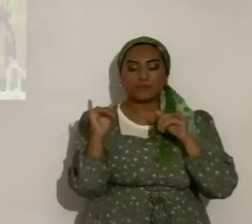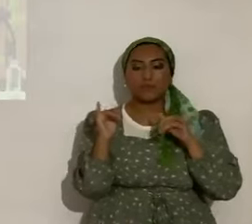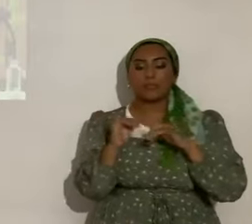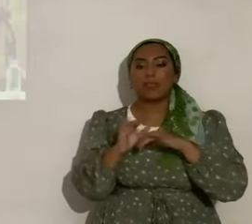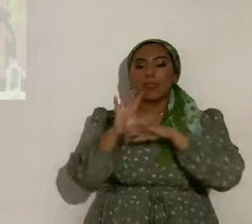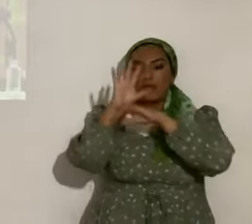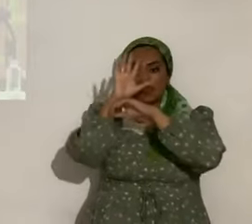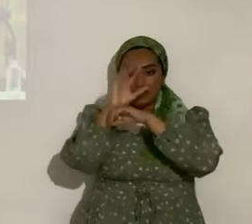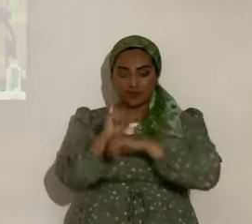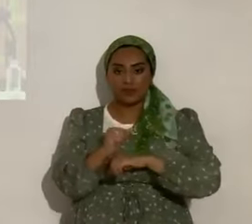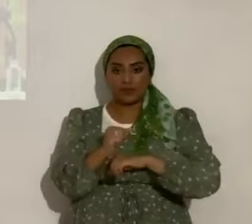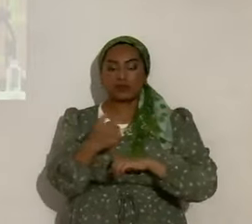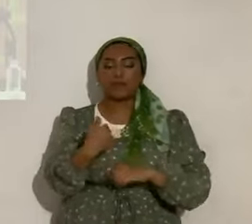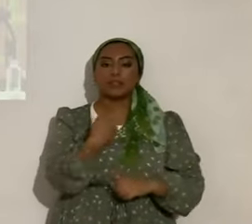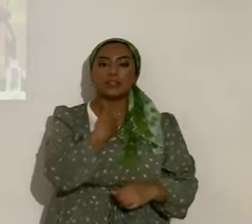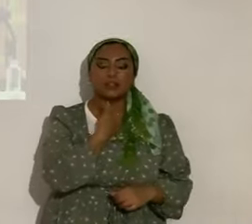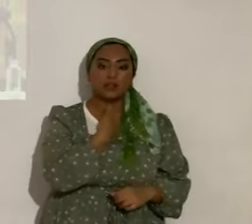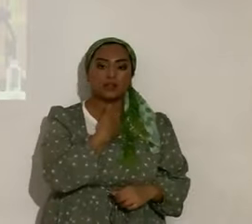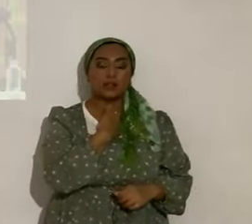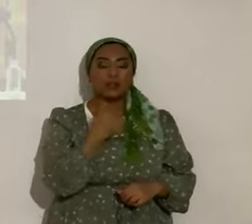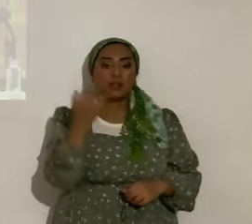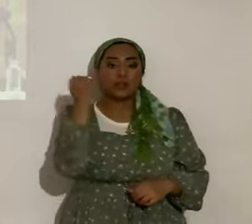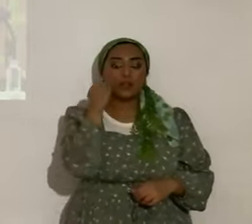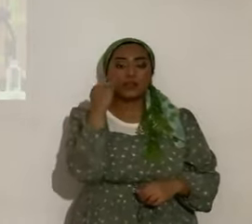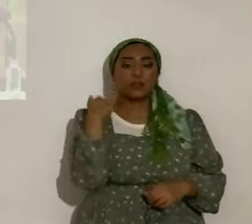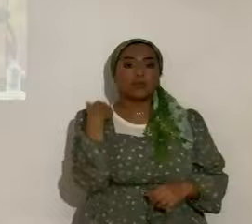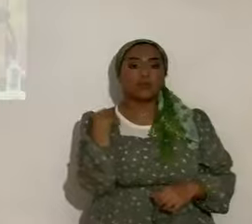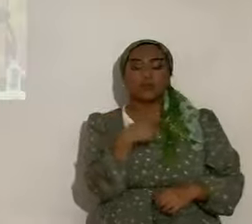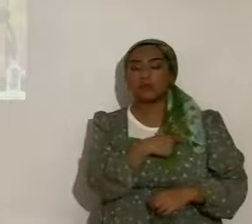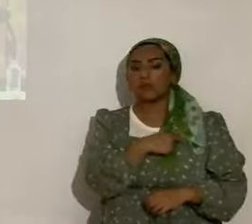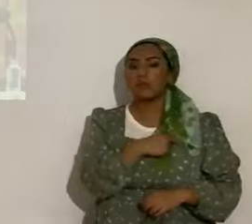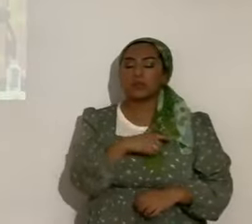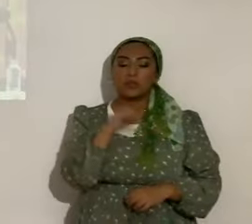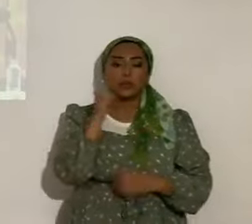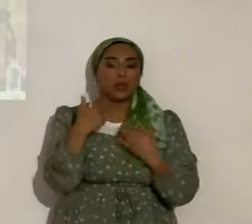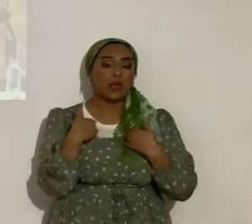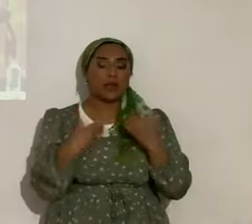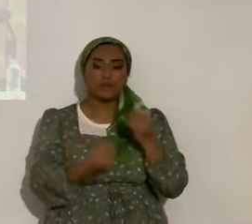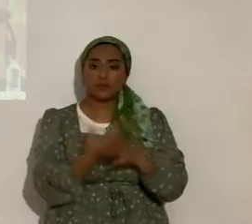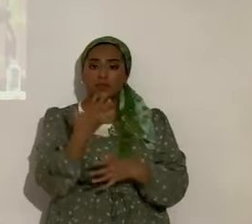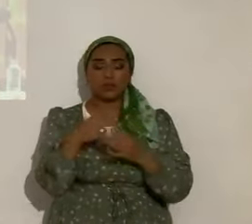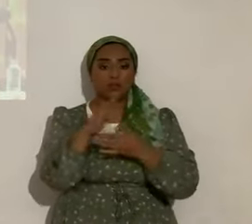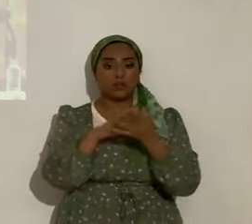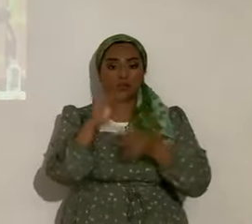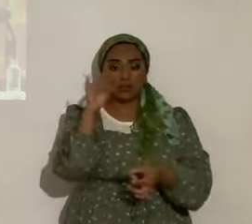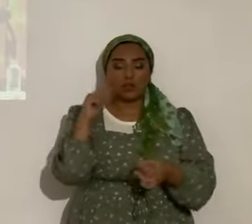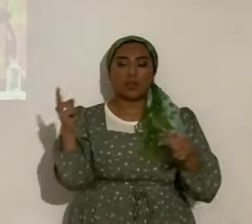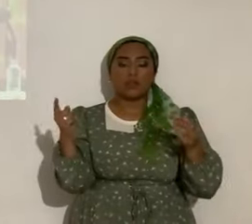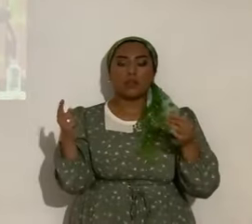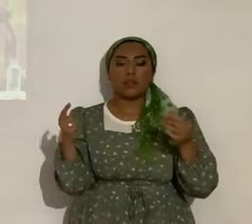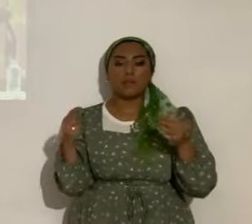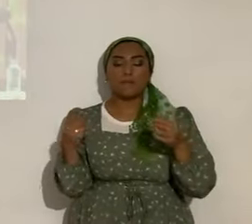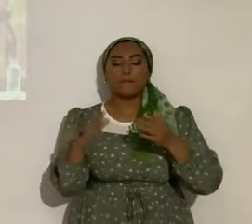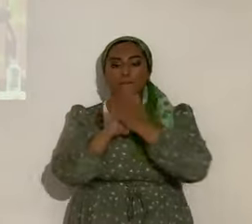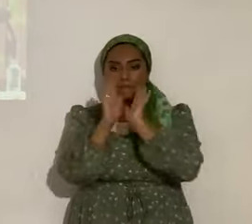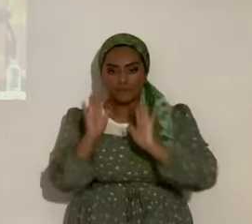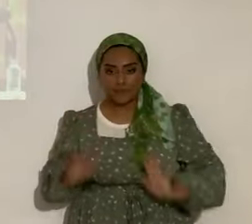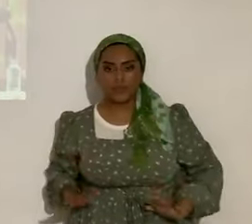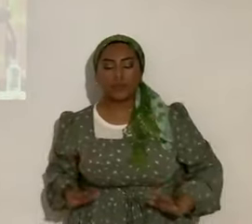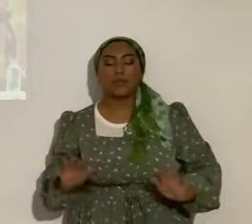dominio de uno mismo. Si no tenemos los dones, los frutos del Ruach HaKodesh, que es dominio propio, paz,